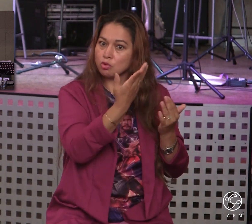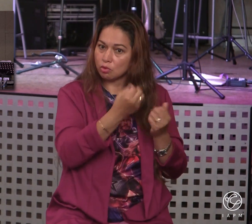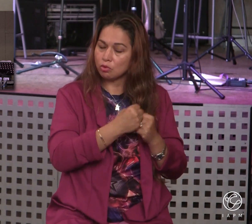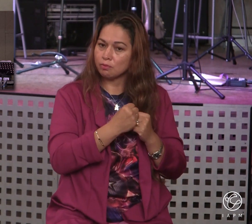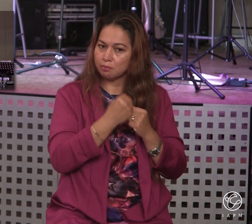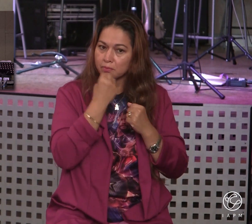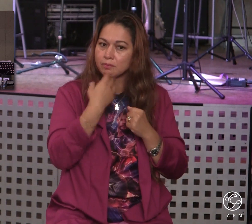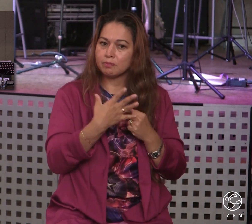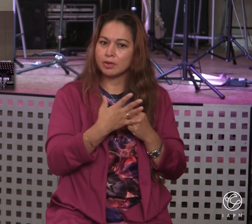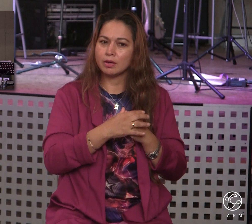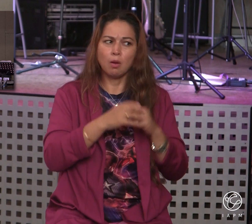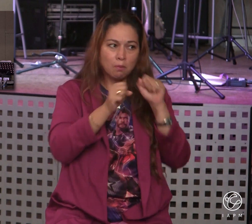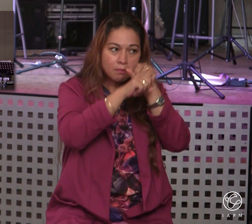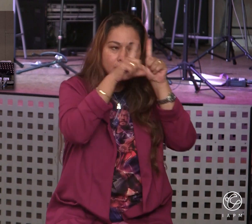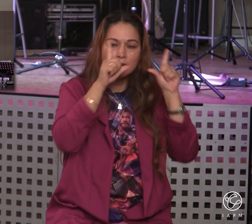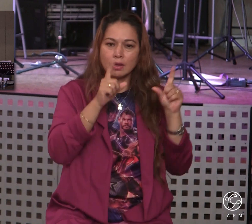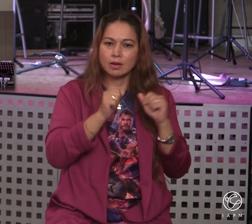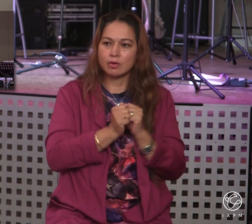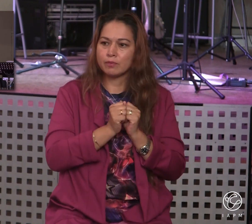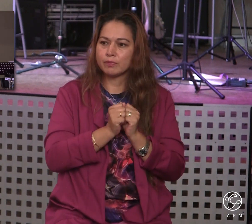¿A ti nunca te ha ocurrido algo parecido?